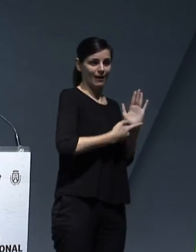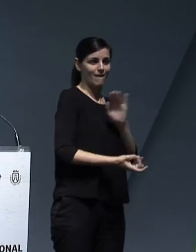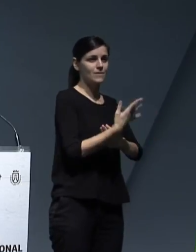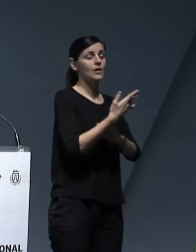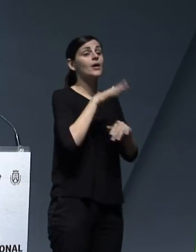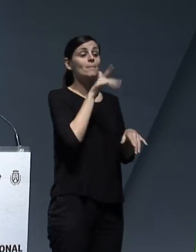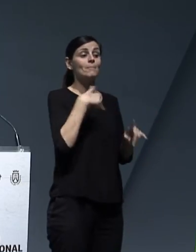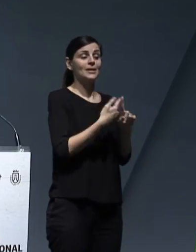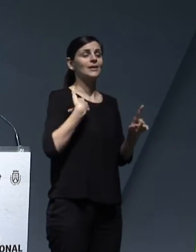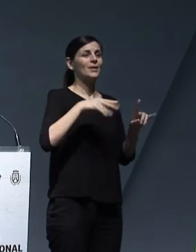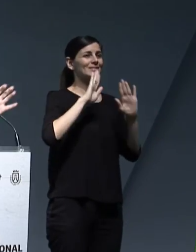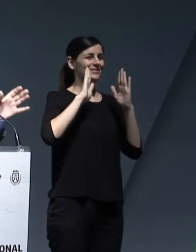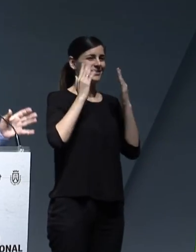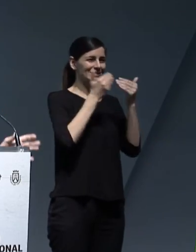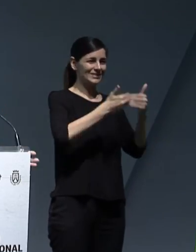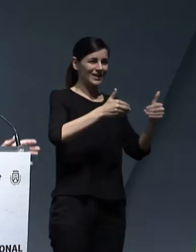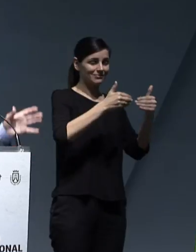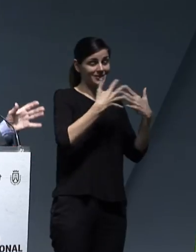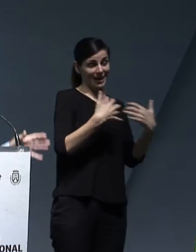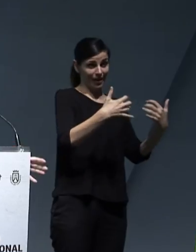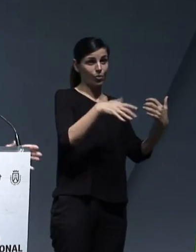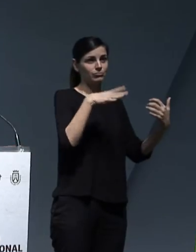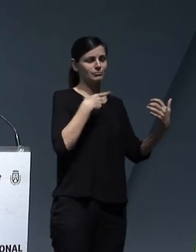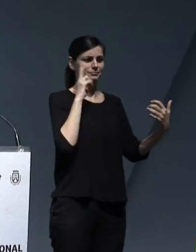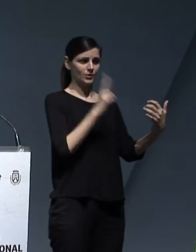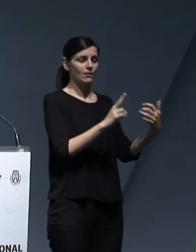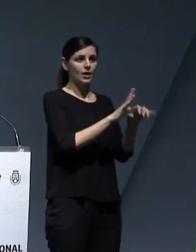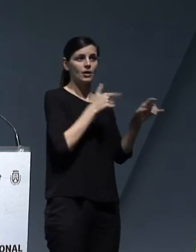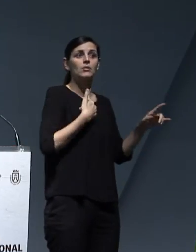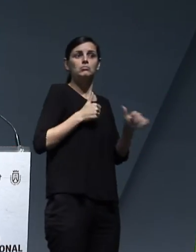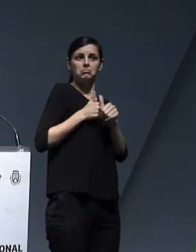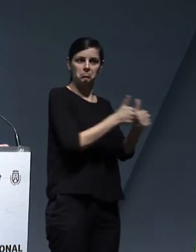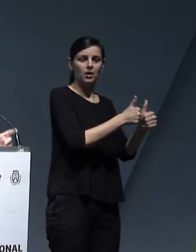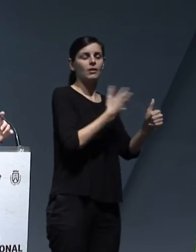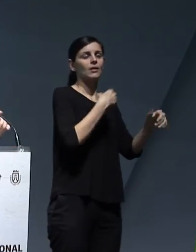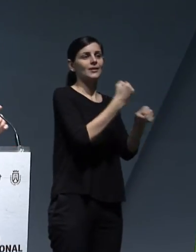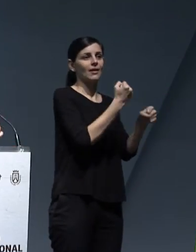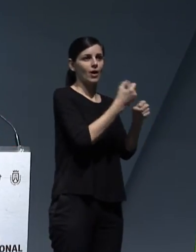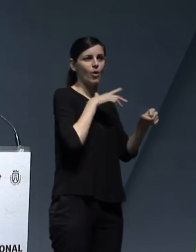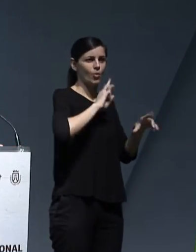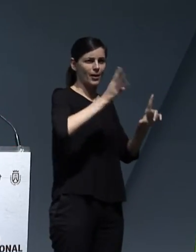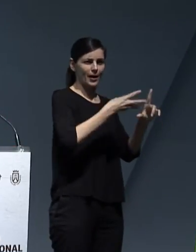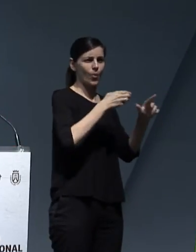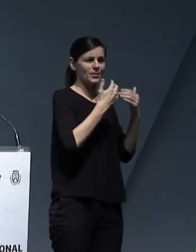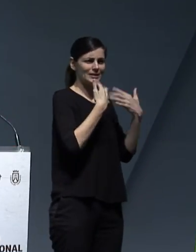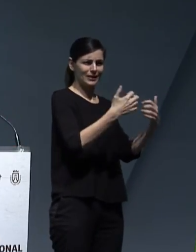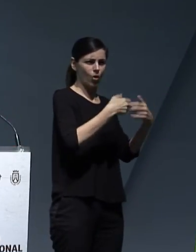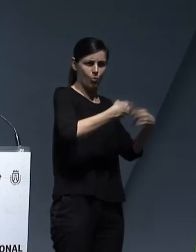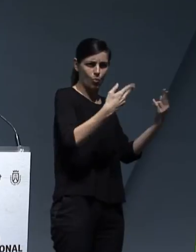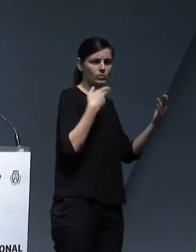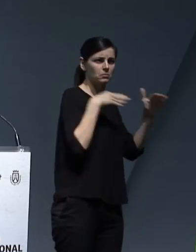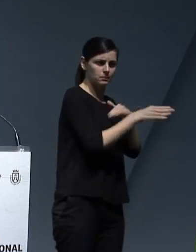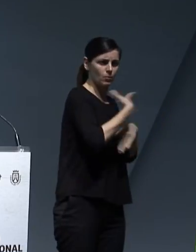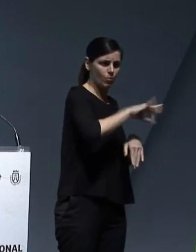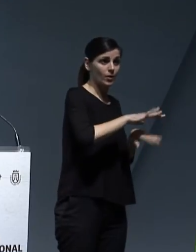un seguimiento de los trabajos, están en la página web del Senado, los trabajos que realizó la ponencia